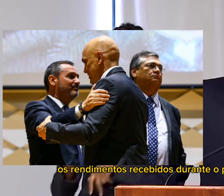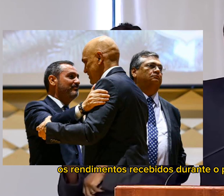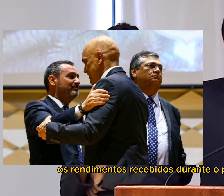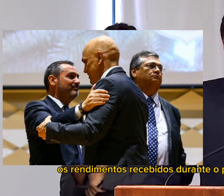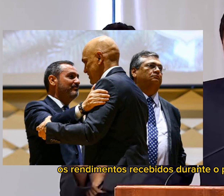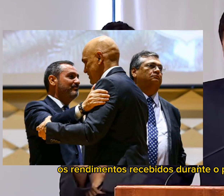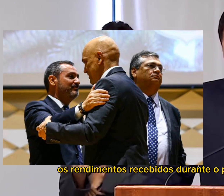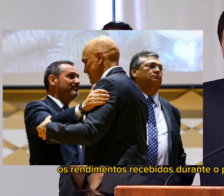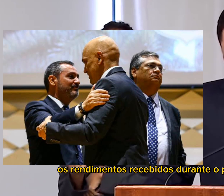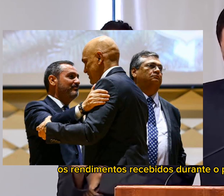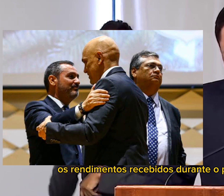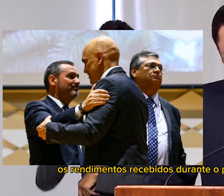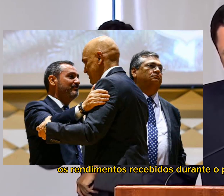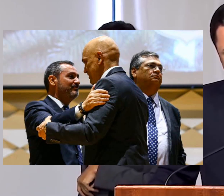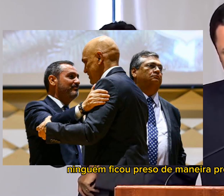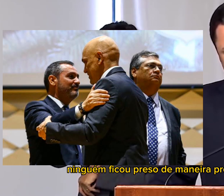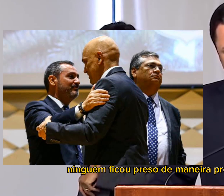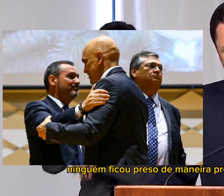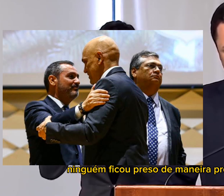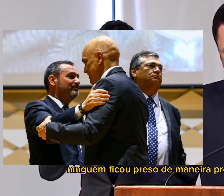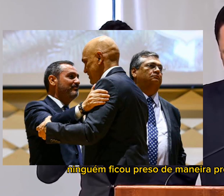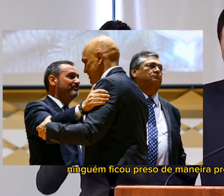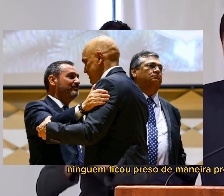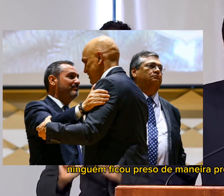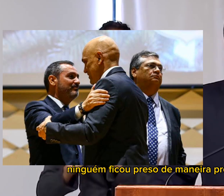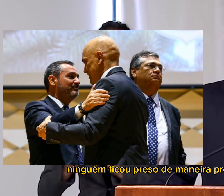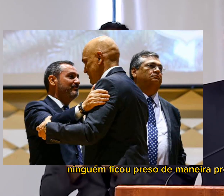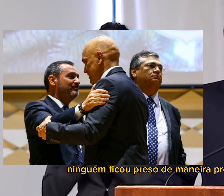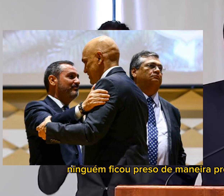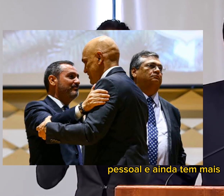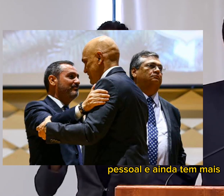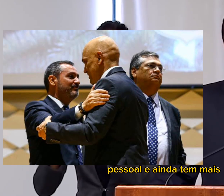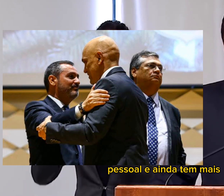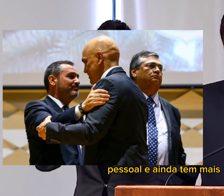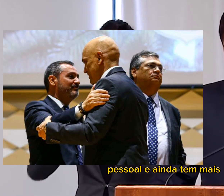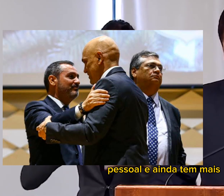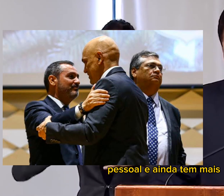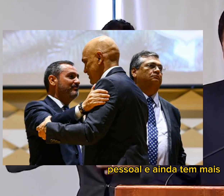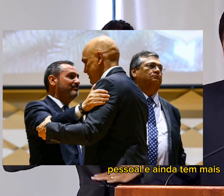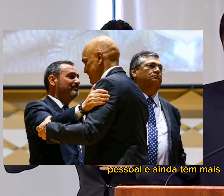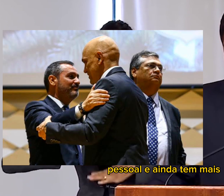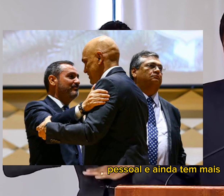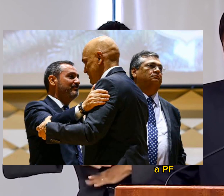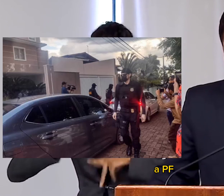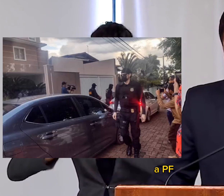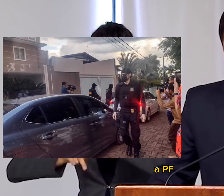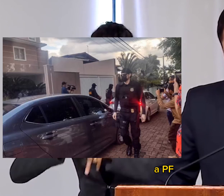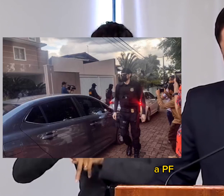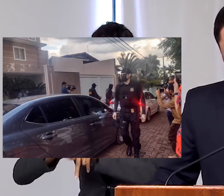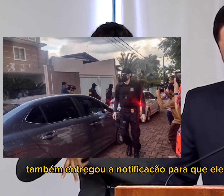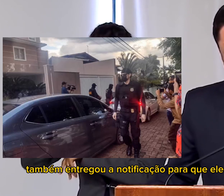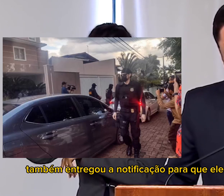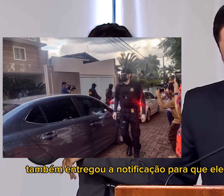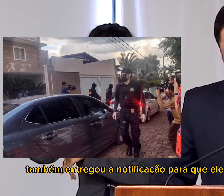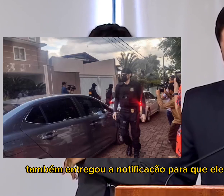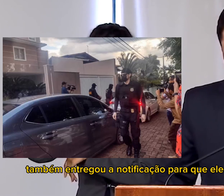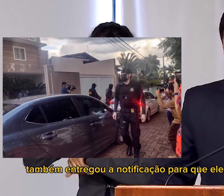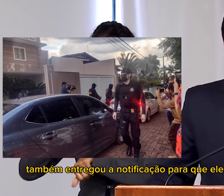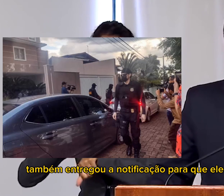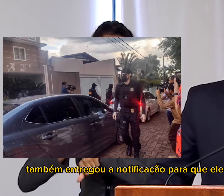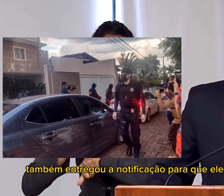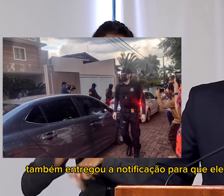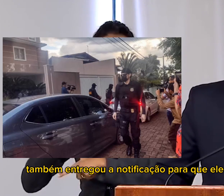rendimentos recebidos durante o período em que ficou preso de maneira preventiva. Pessoal, e ainda tem mais, a PF também entregou